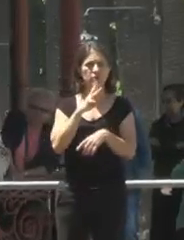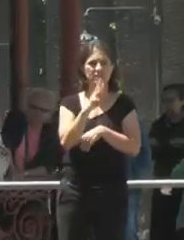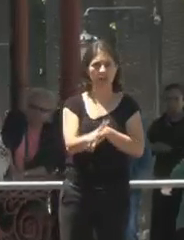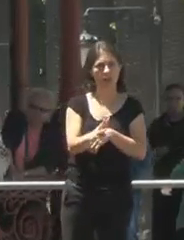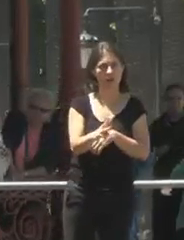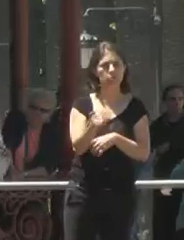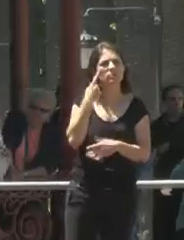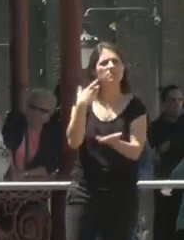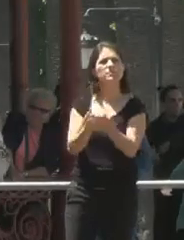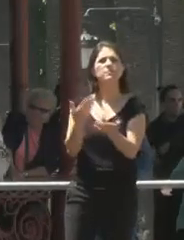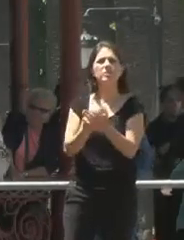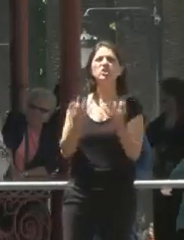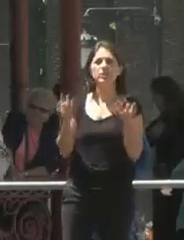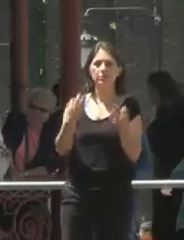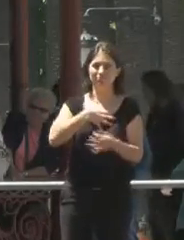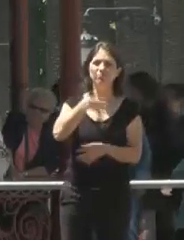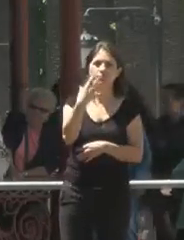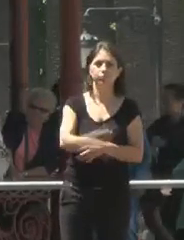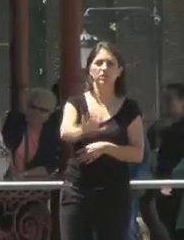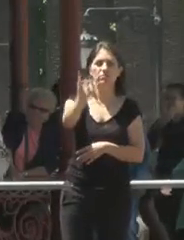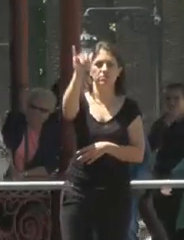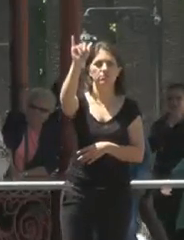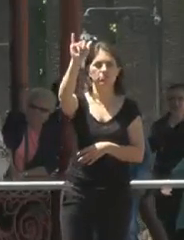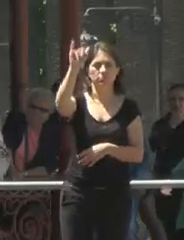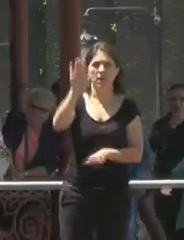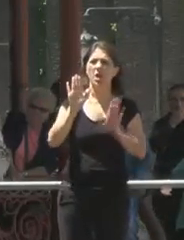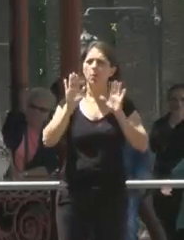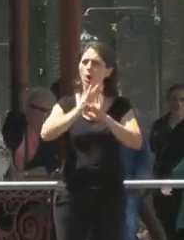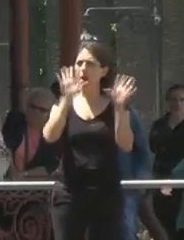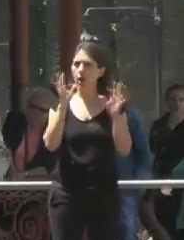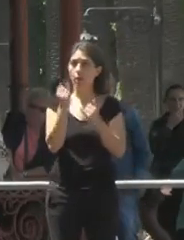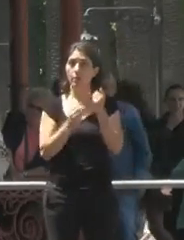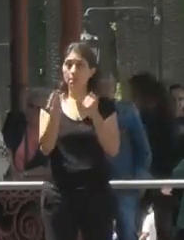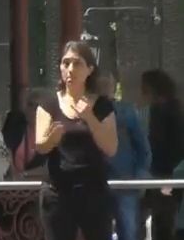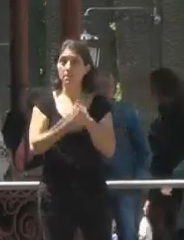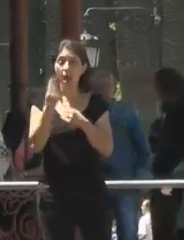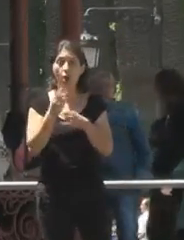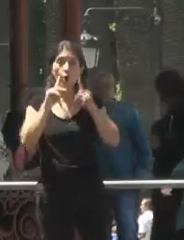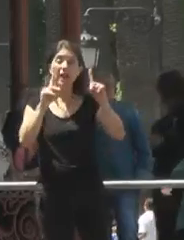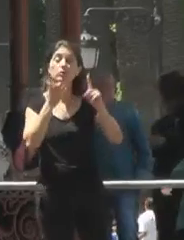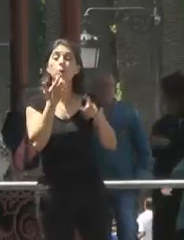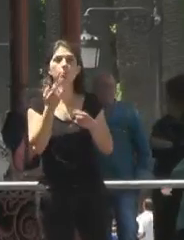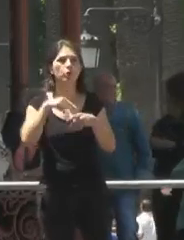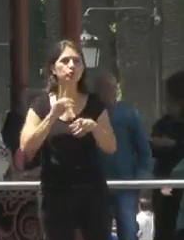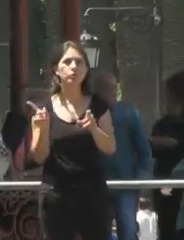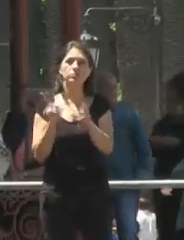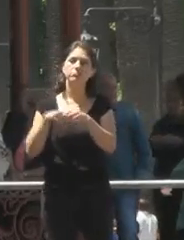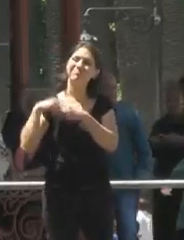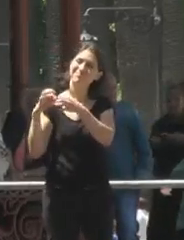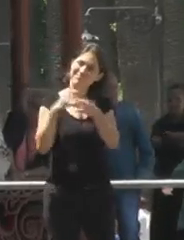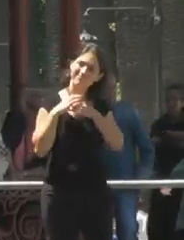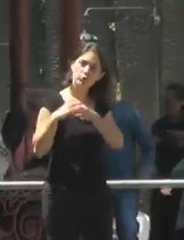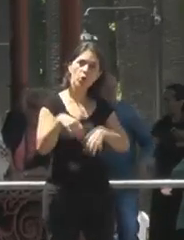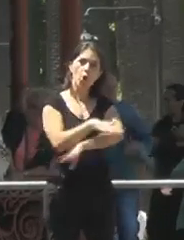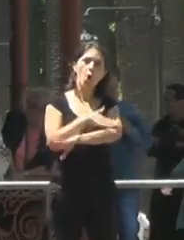máis, demostrando que sí se pode. Pero, evidentemente, será moito mellor se temos aliados no goberno